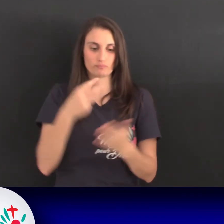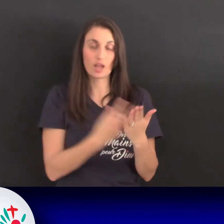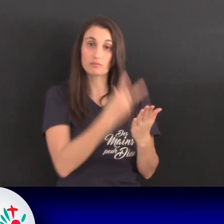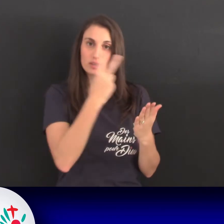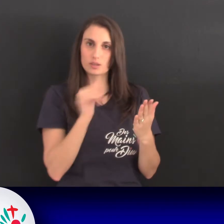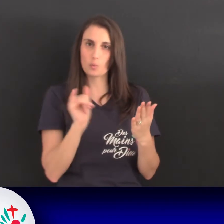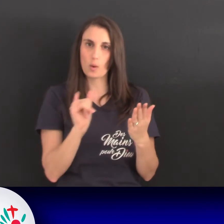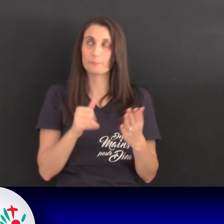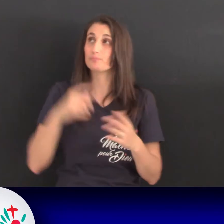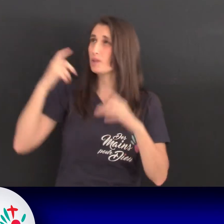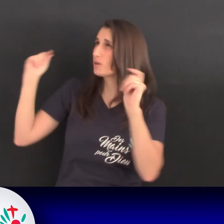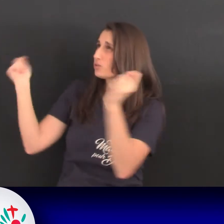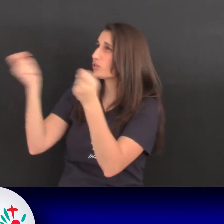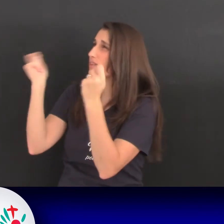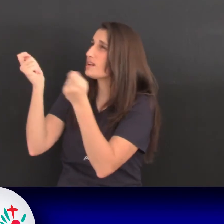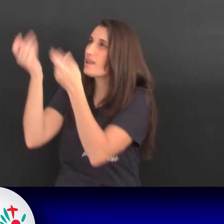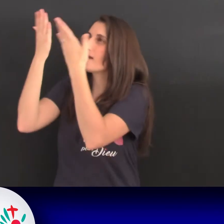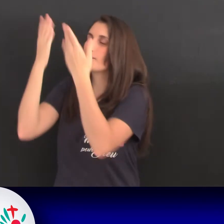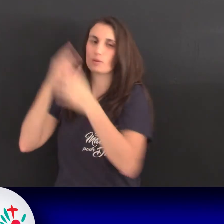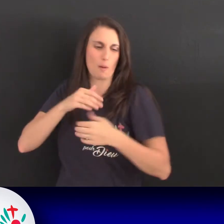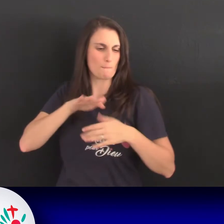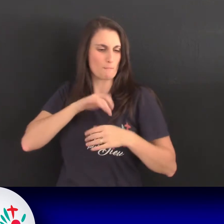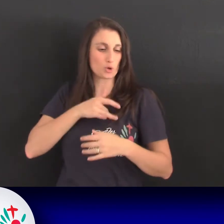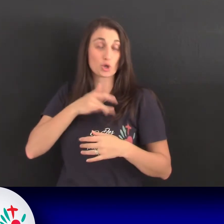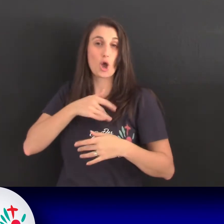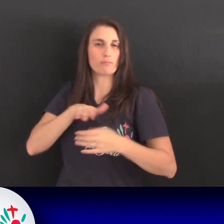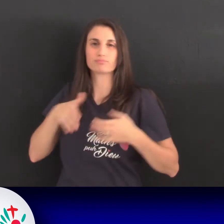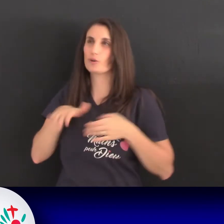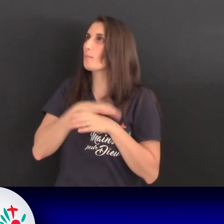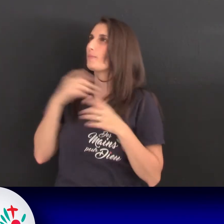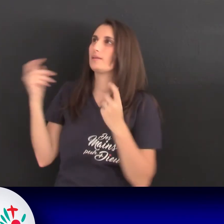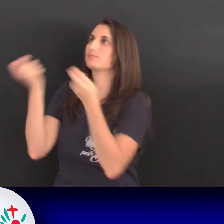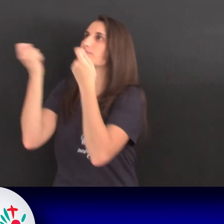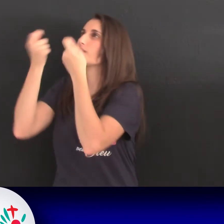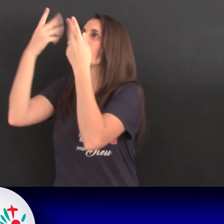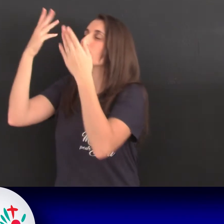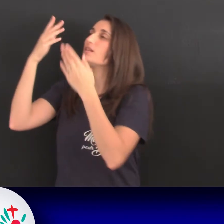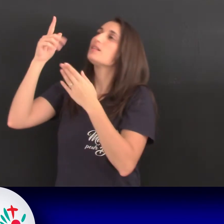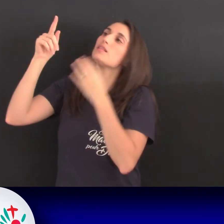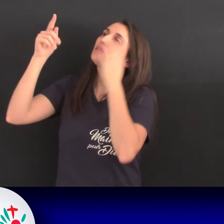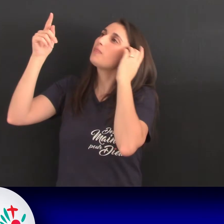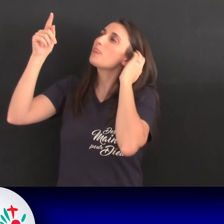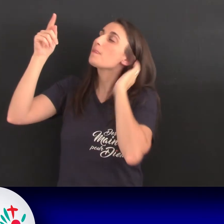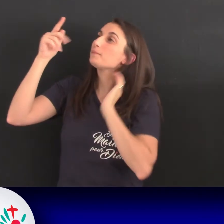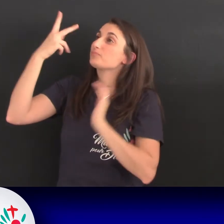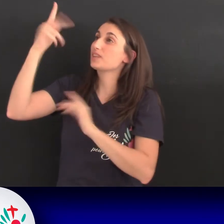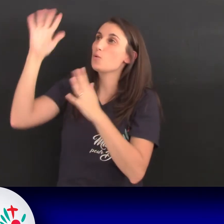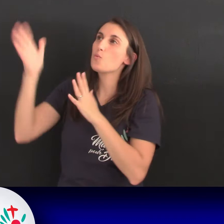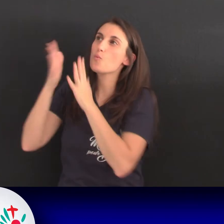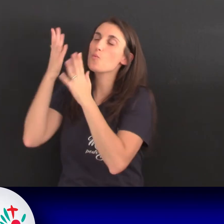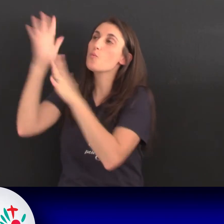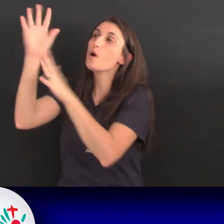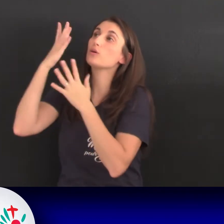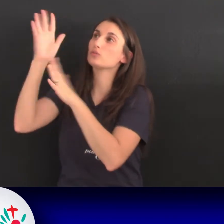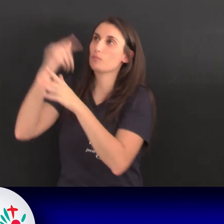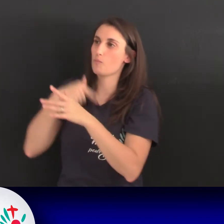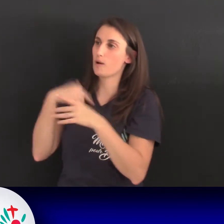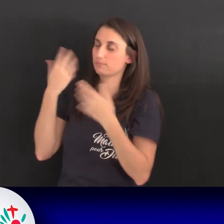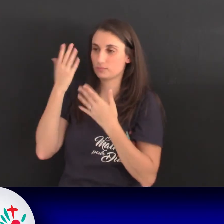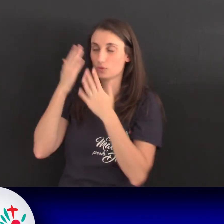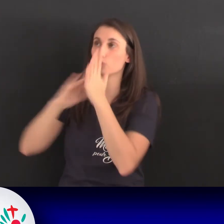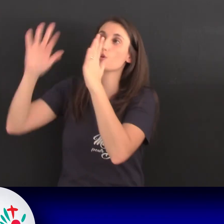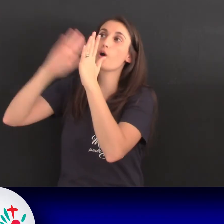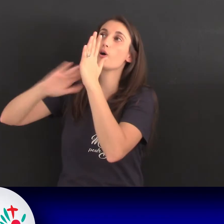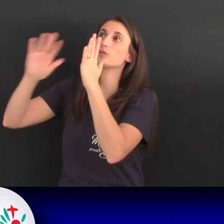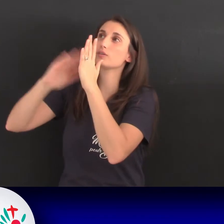te célèbre de tout mon cœur. Je chante tes louanges en face des dieux. Je me prosterne dans ton saint temple et